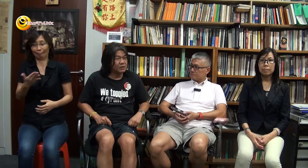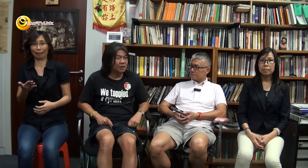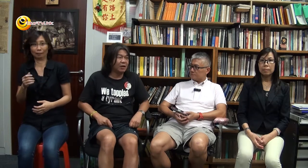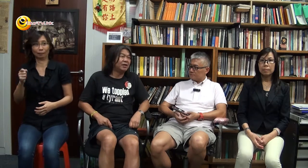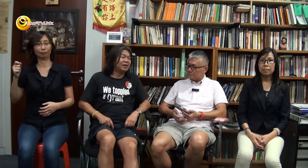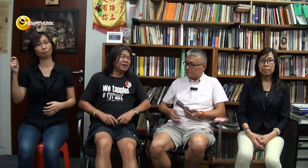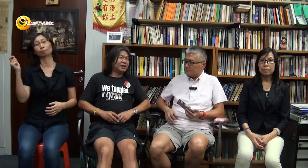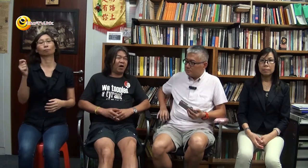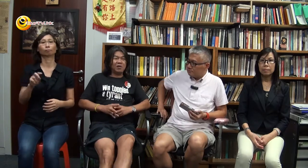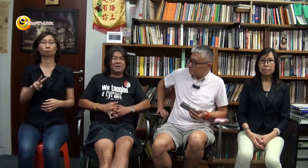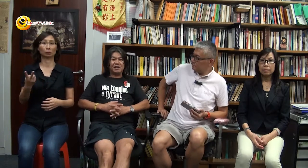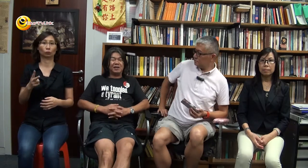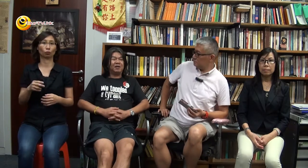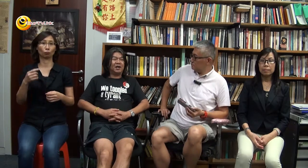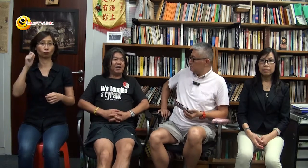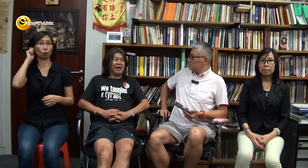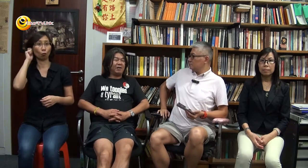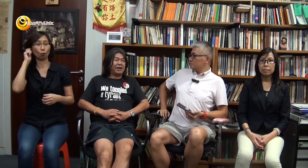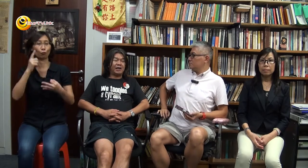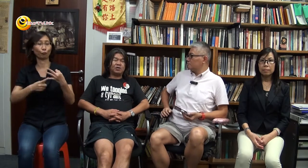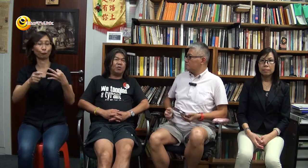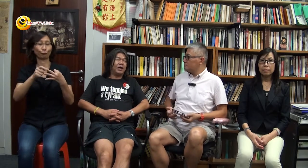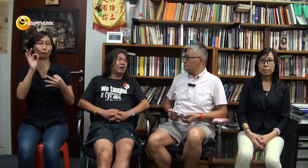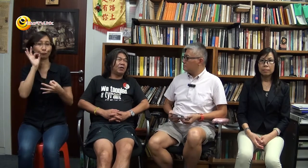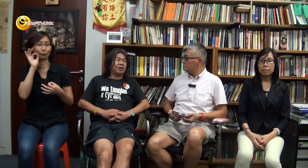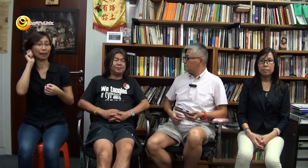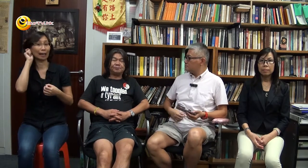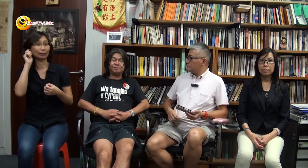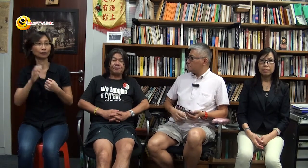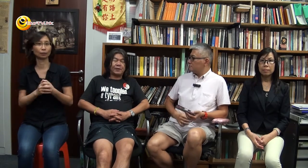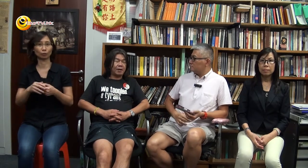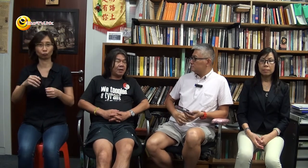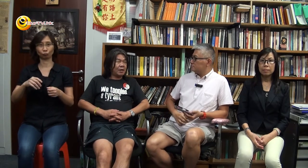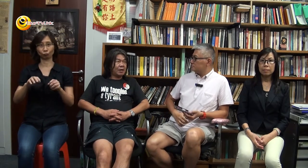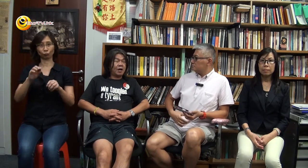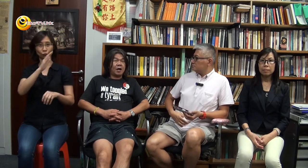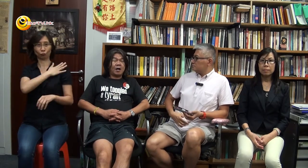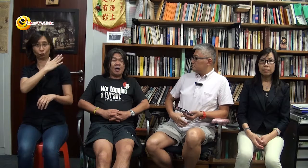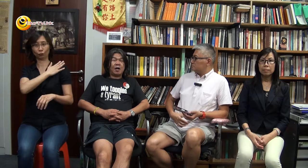個都曲折嘅喎，當時揾李慧瓊做呢一個